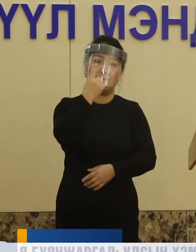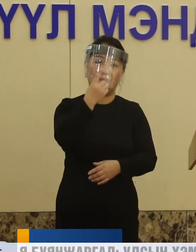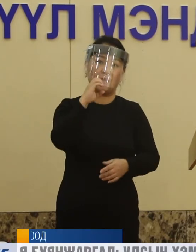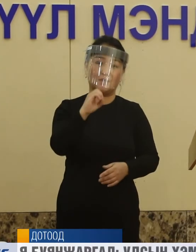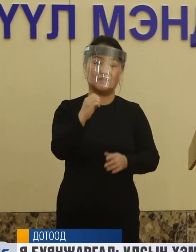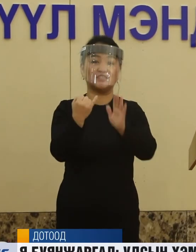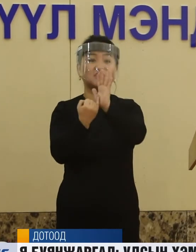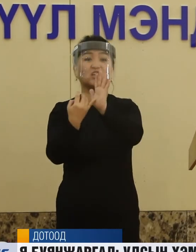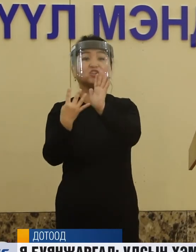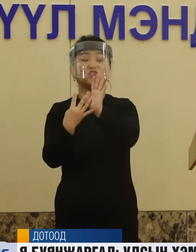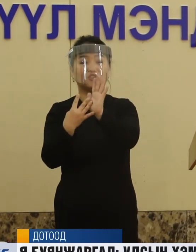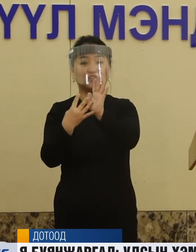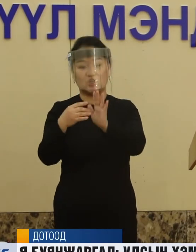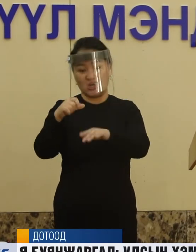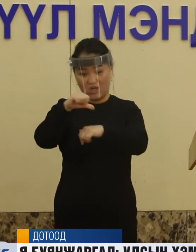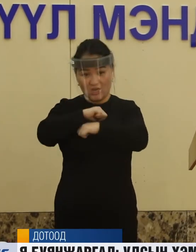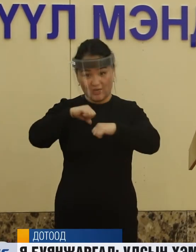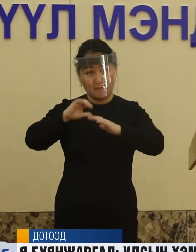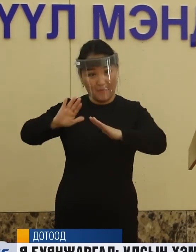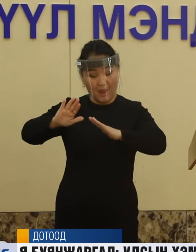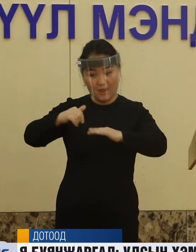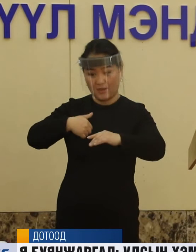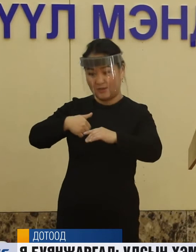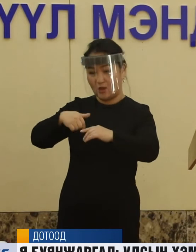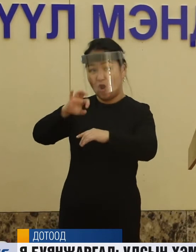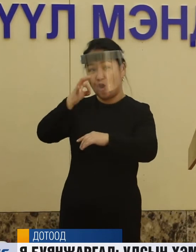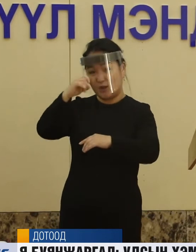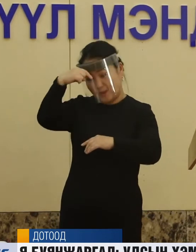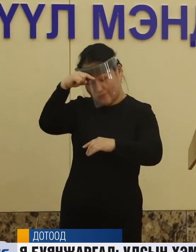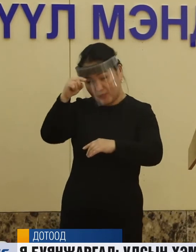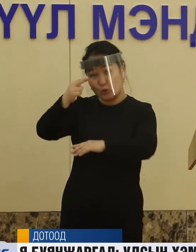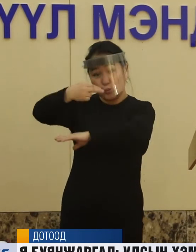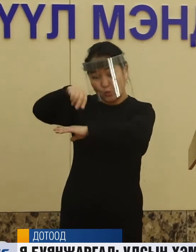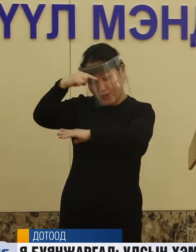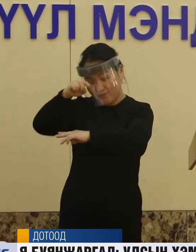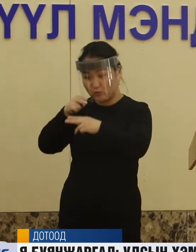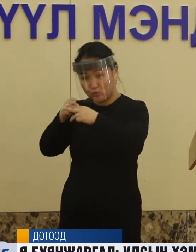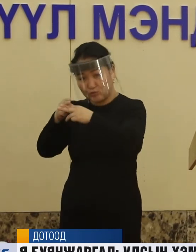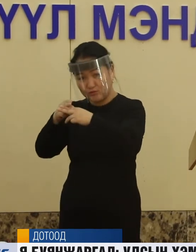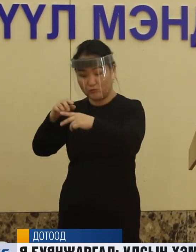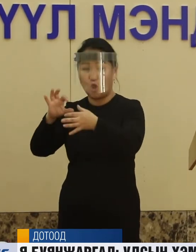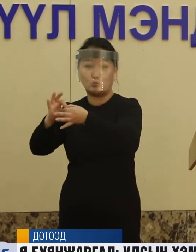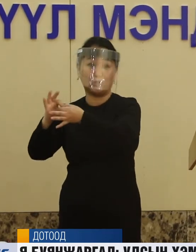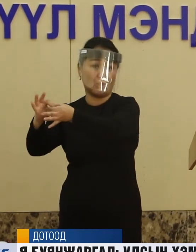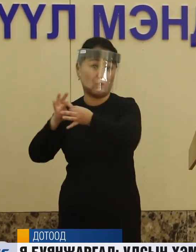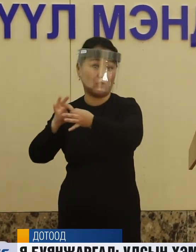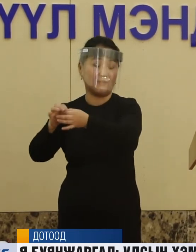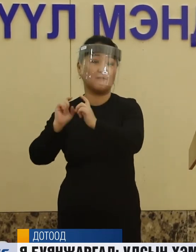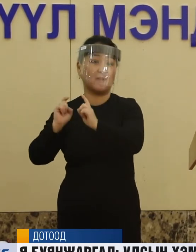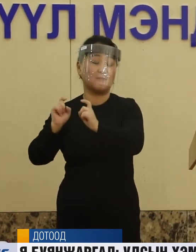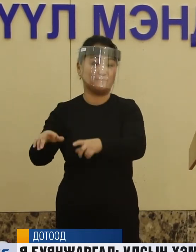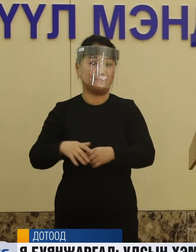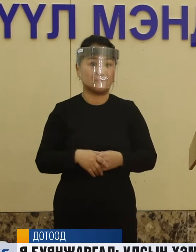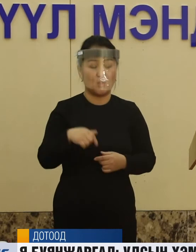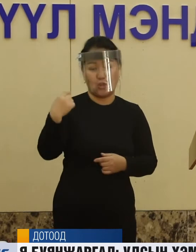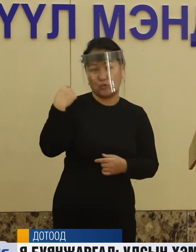1069 иргэн бол байна. Энэ шаардлагатай тохиолдолд өрхийн эмнэлэг, дүүргийн эмнэлгүүд тусламжийг үзүүлдэг явж байна. За эндээс бол өчигдрийн